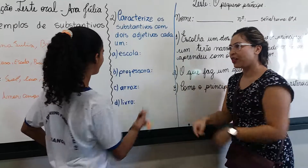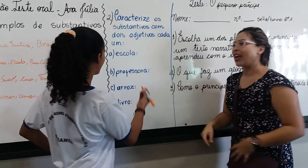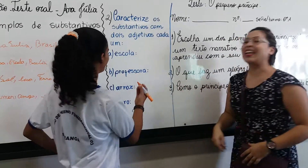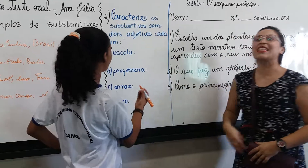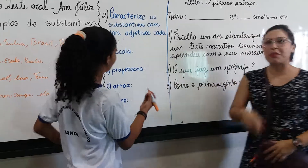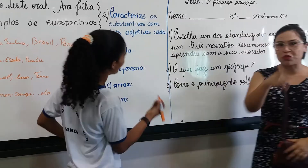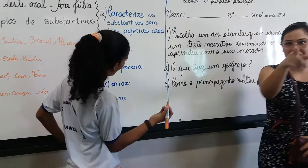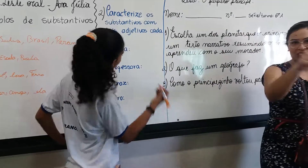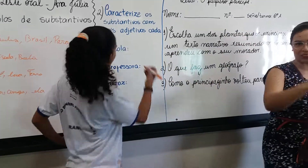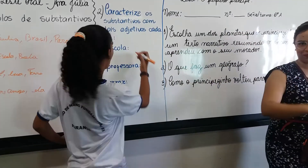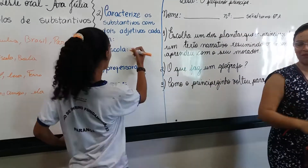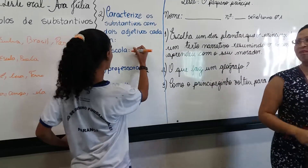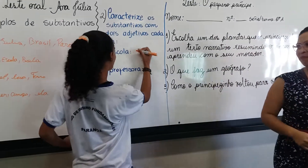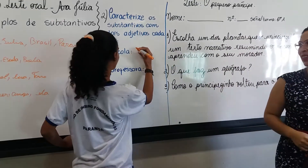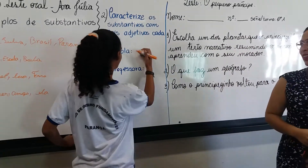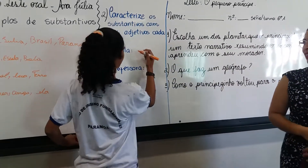Ela sabe